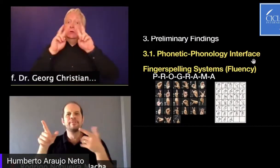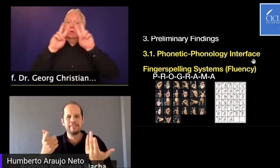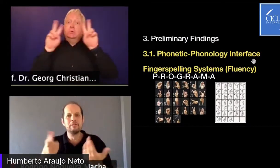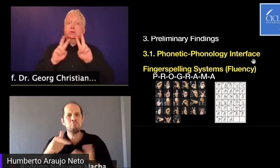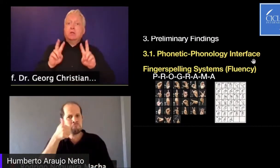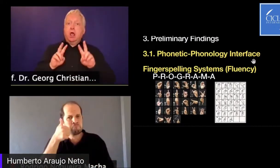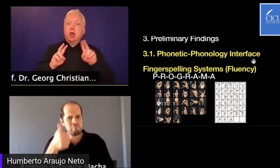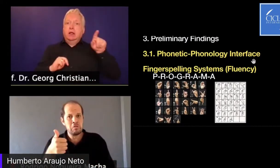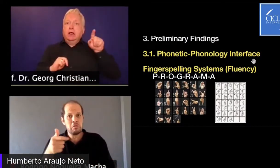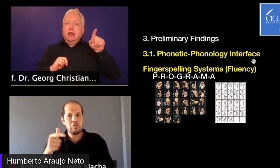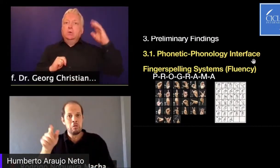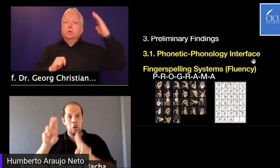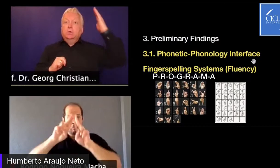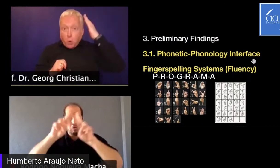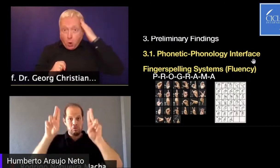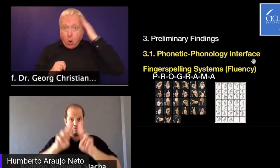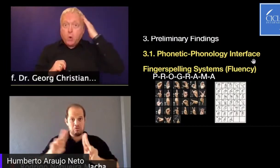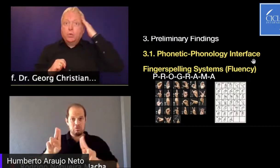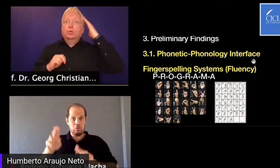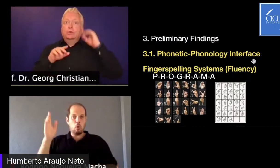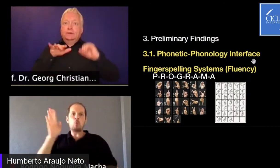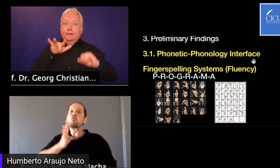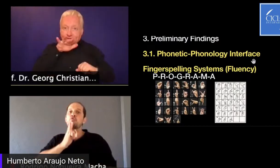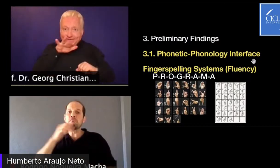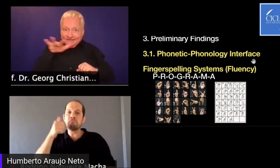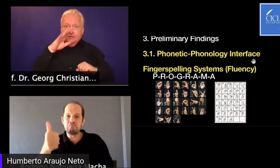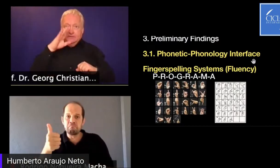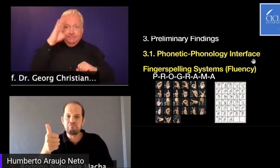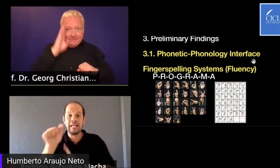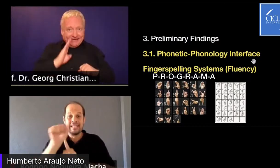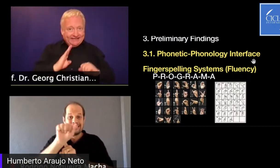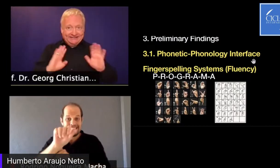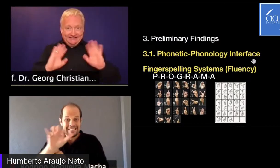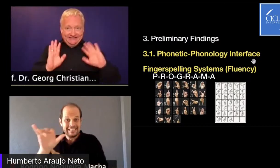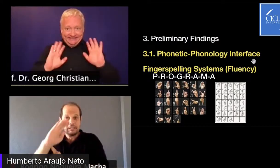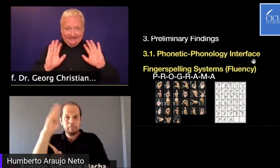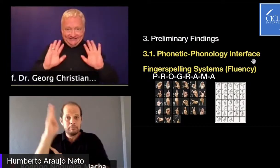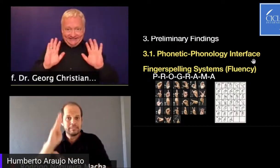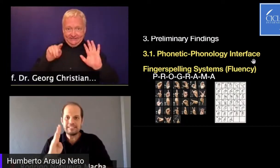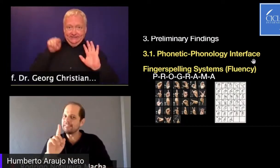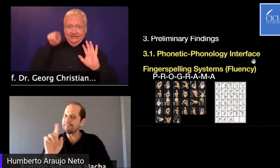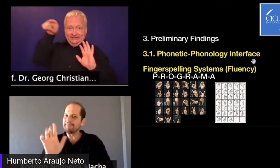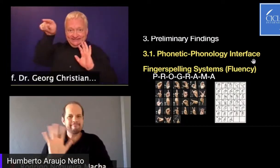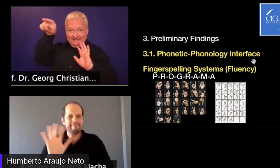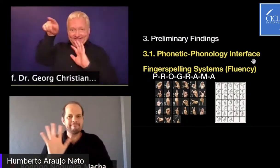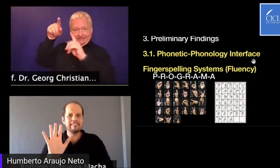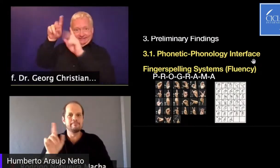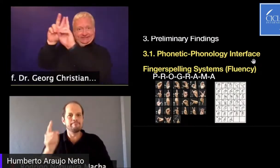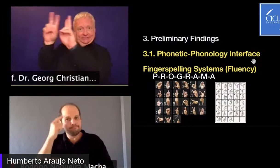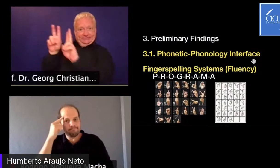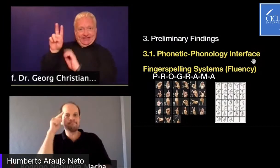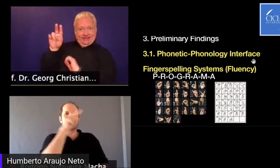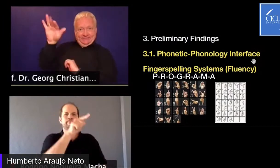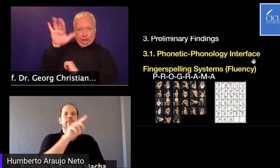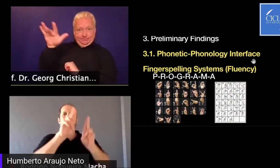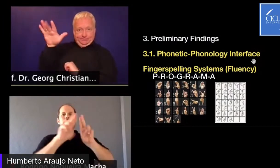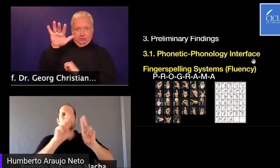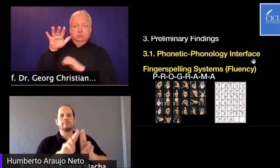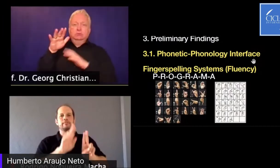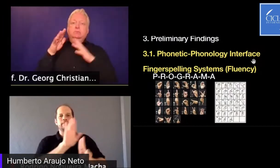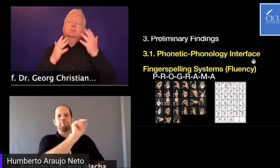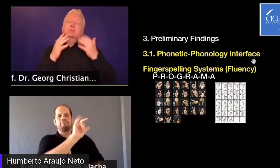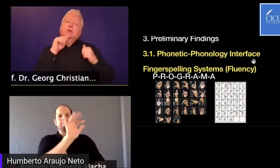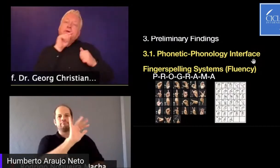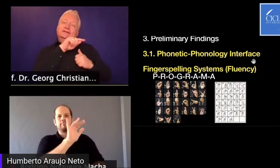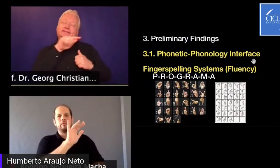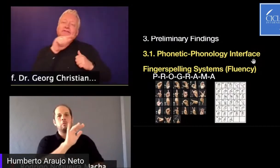como falante dessas línguas, você percebe que a diferença é bastante significativa na soletração e no sistema de configurações que compõem